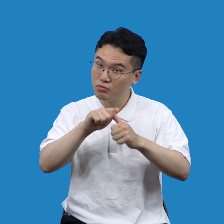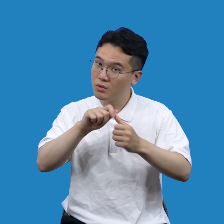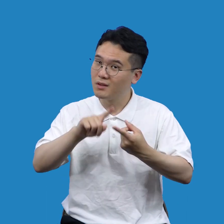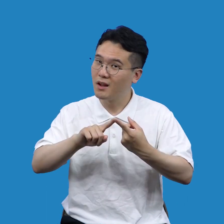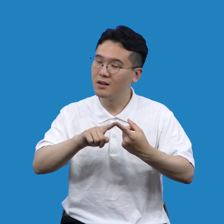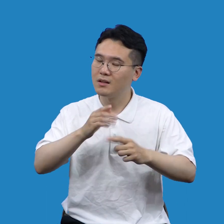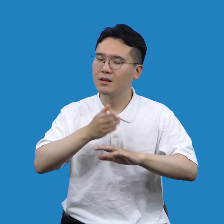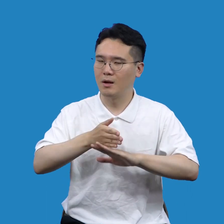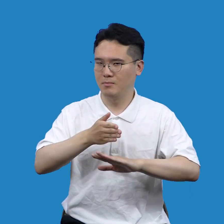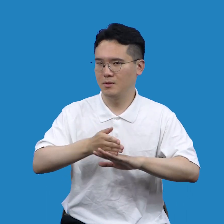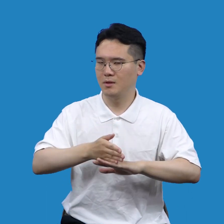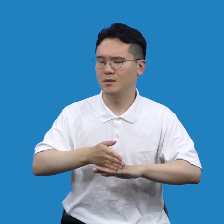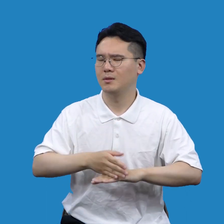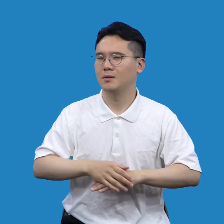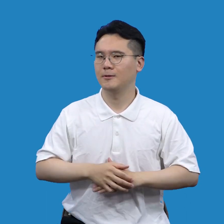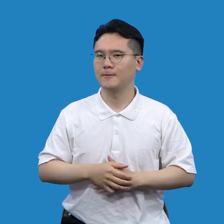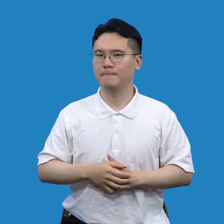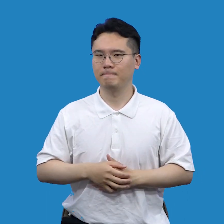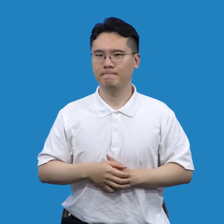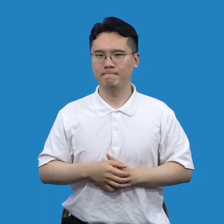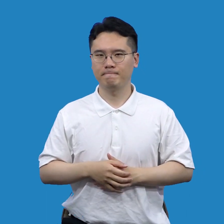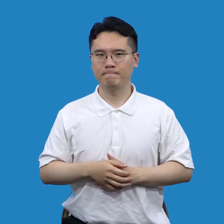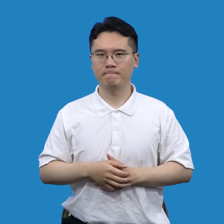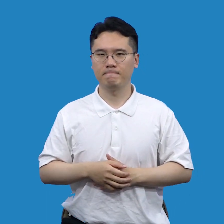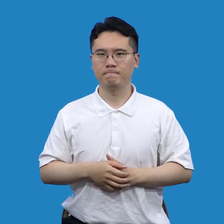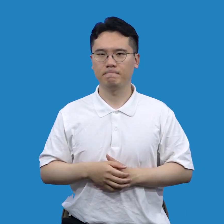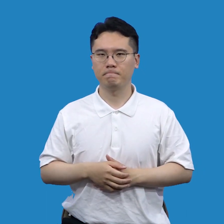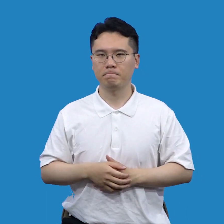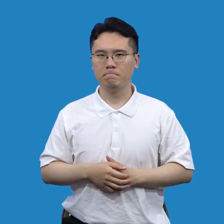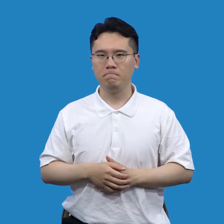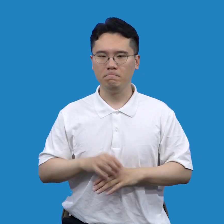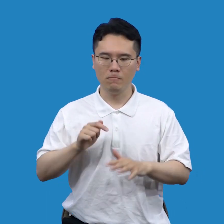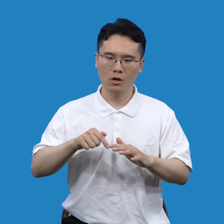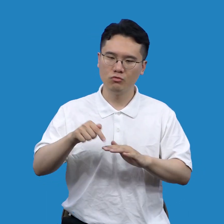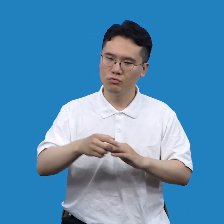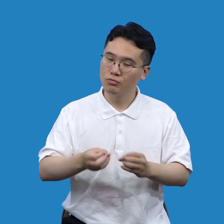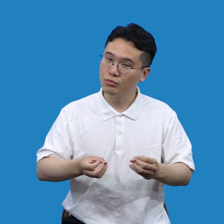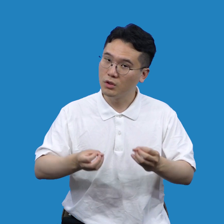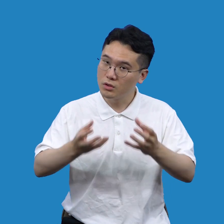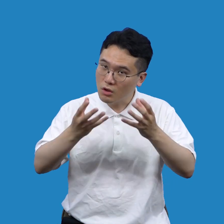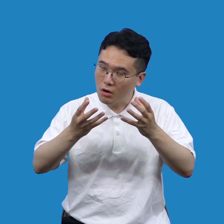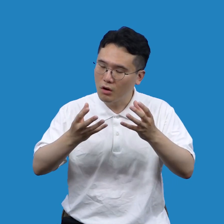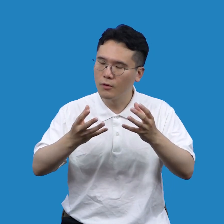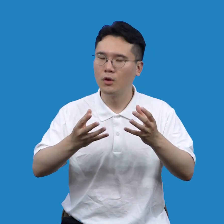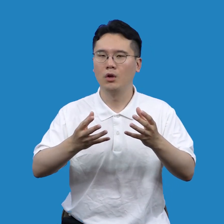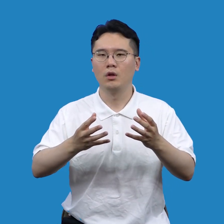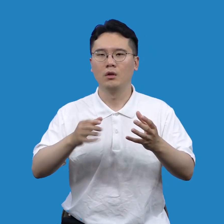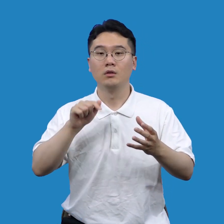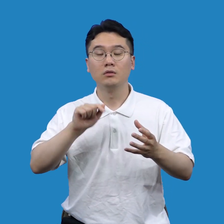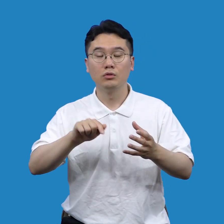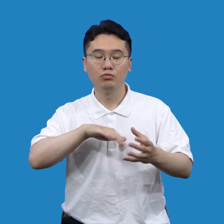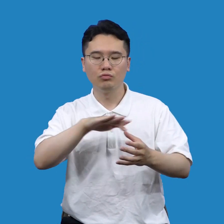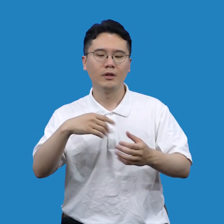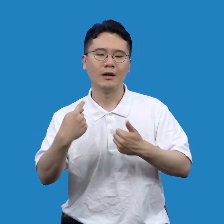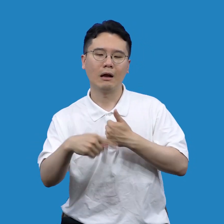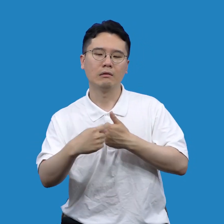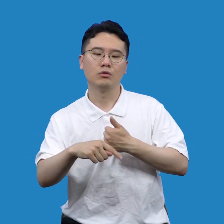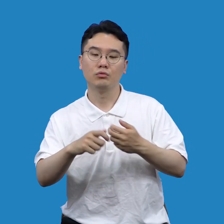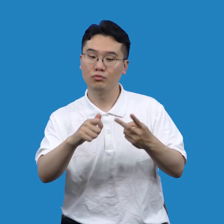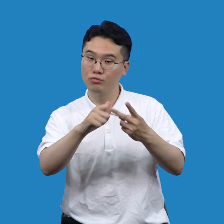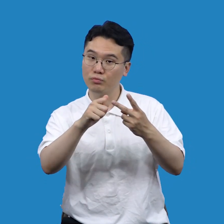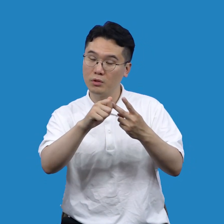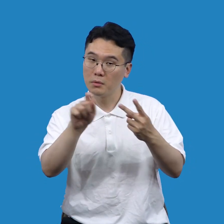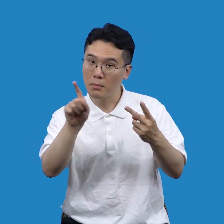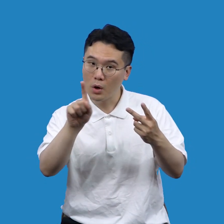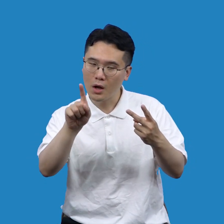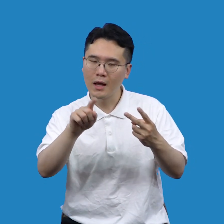감사를. 네, 유월절 절기가 일깨우는 또 하나의 감사, 그것은 두 번째로